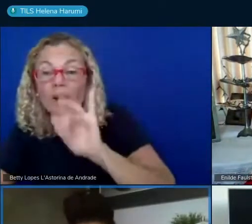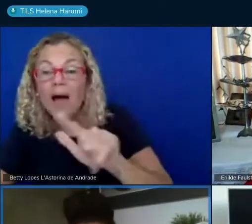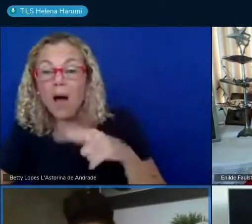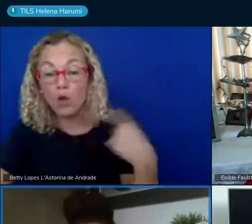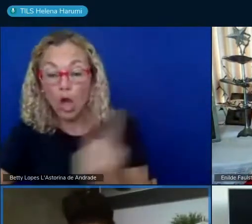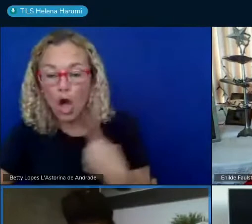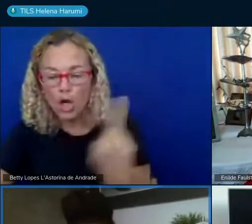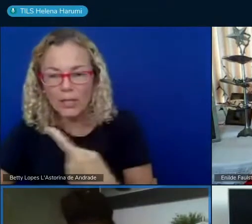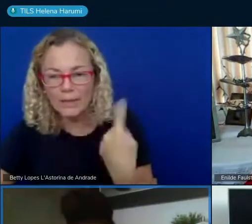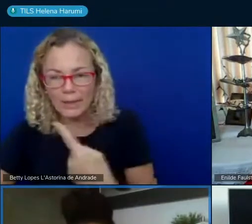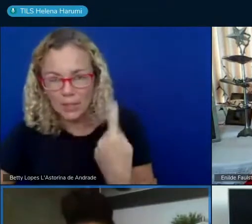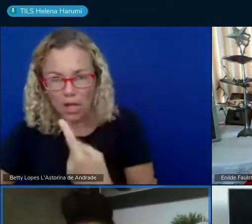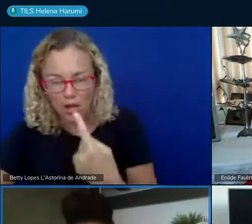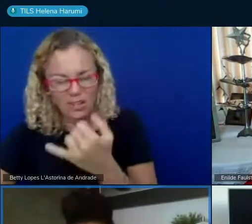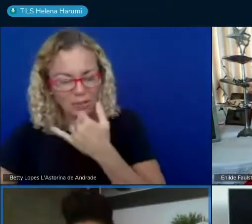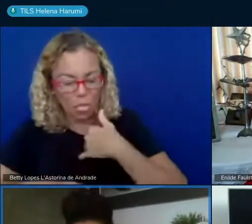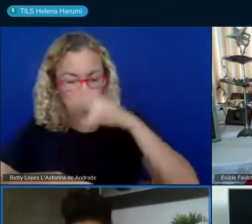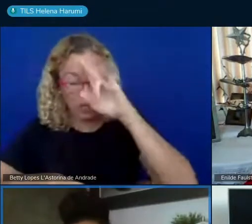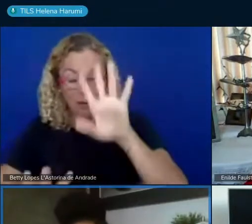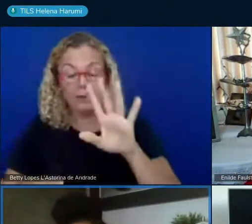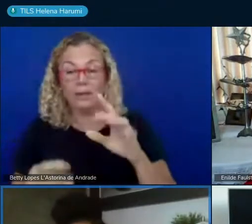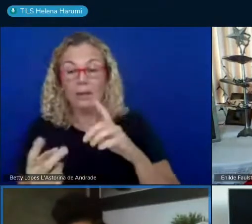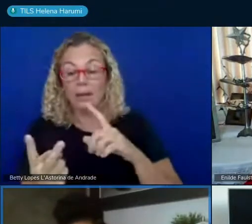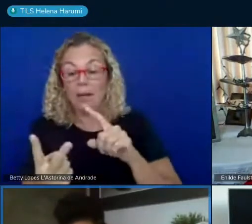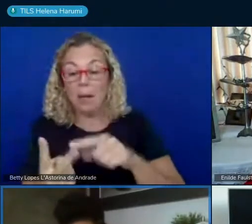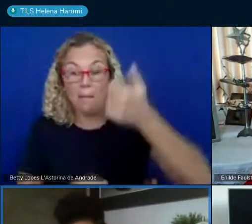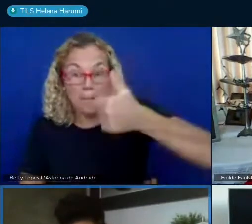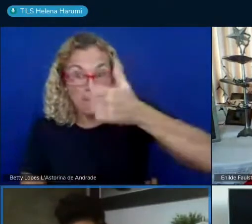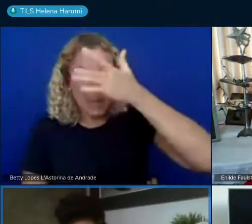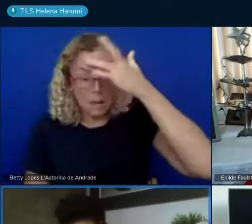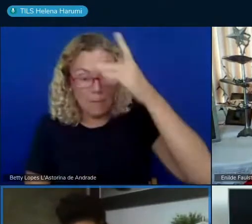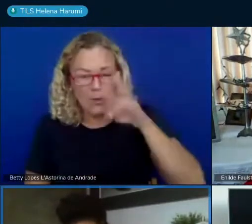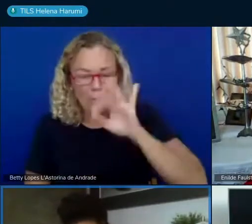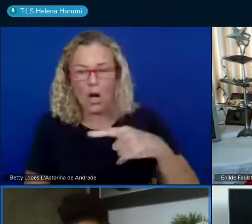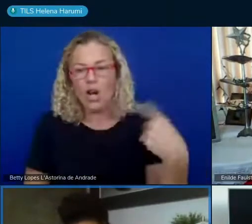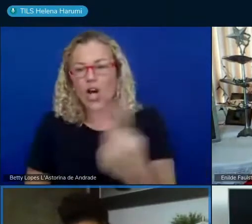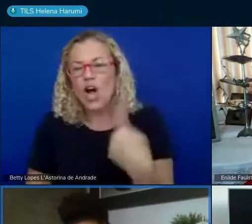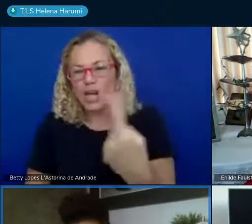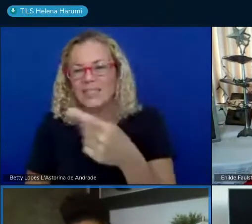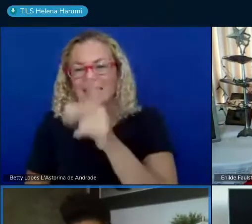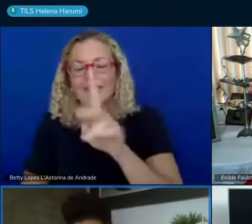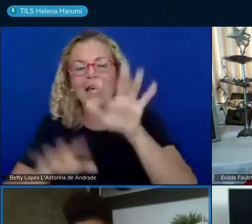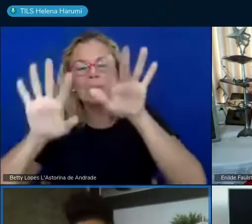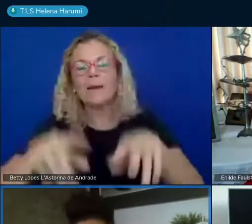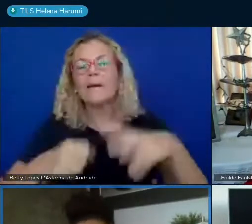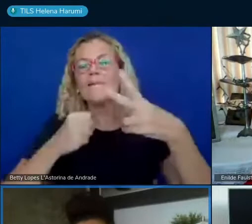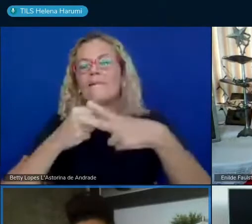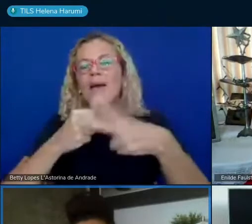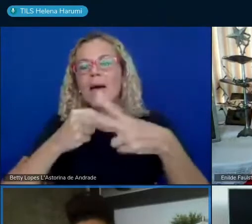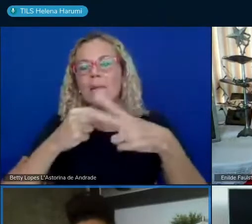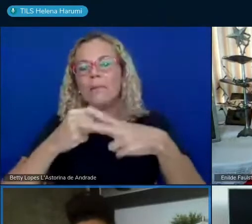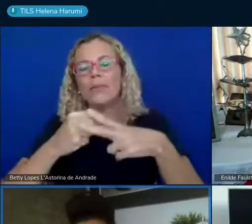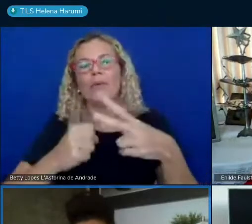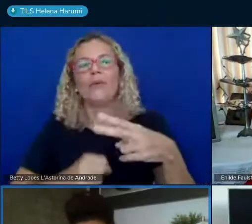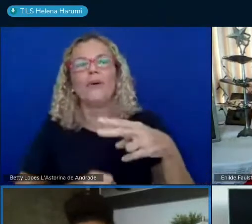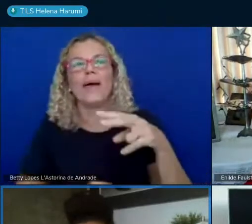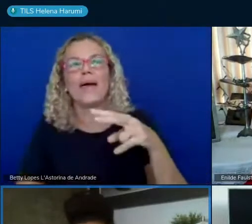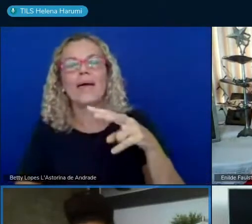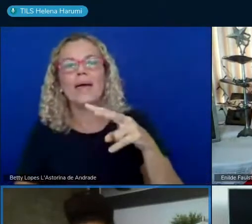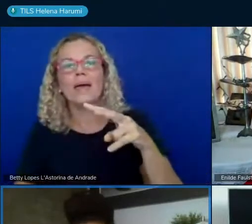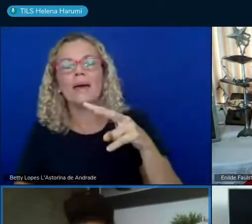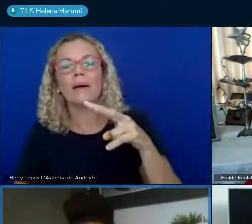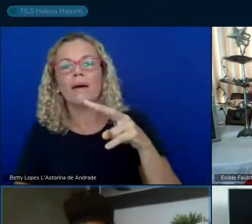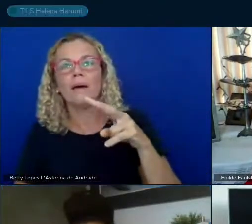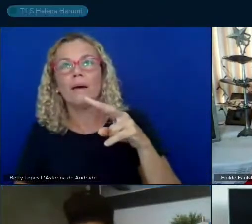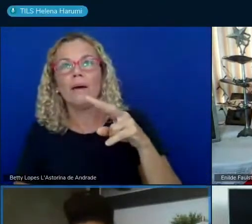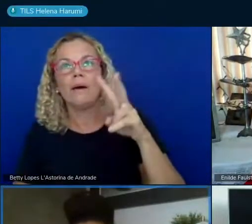Desculpa, na primeira pessoa do singular. E eu acredito que na hora de ler, o ideal seria que fosse na primeira pessoa do